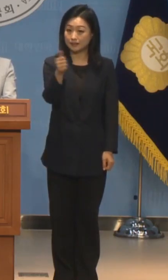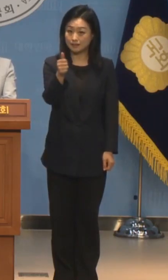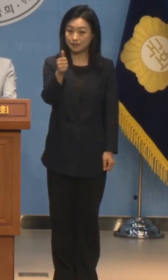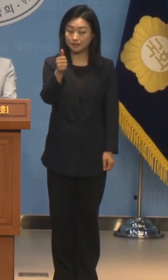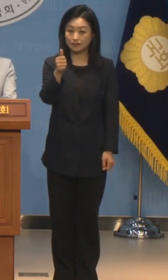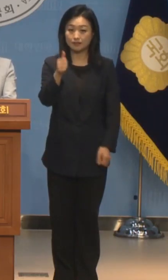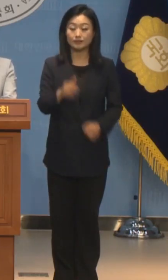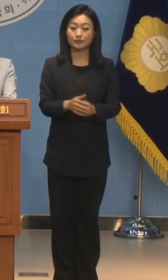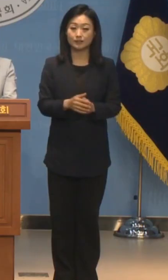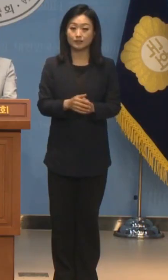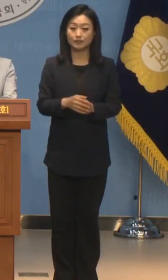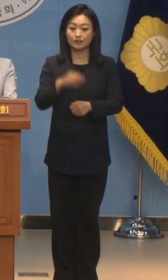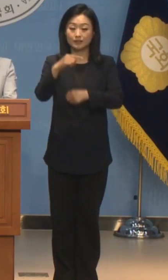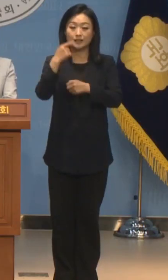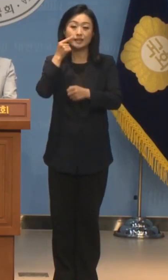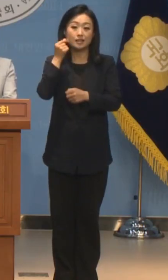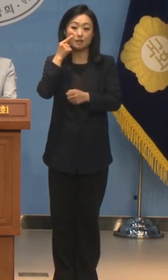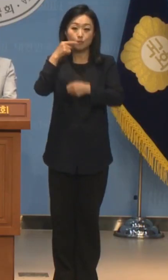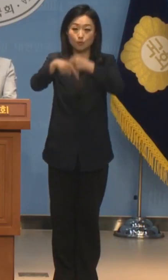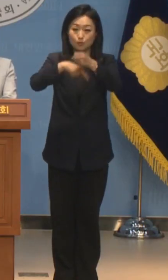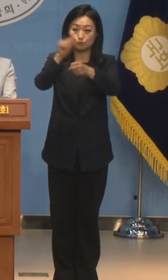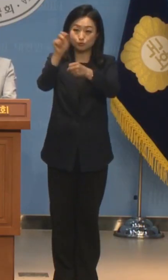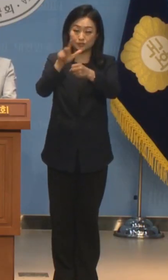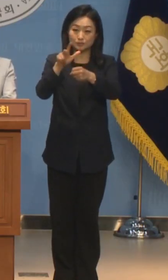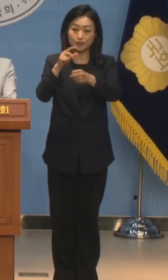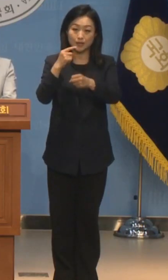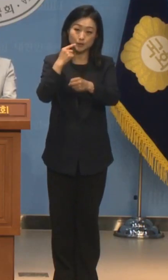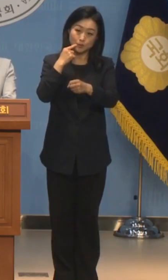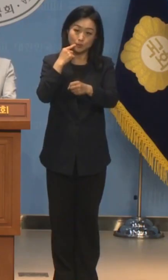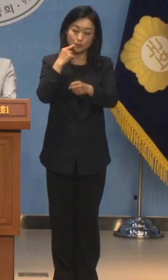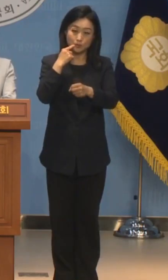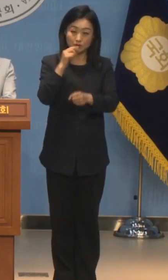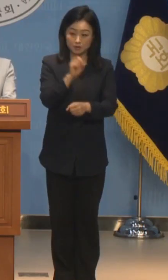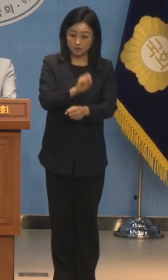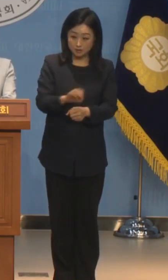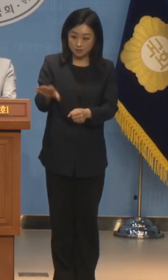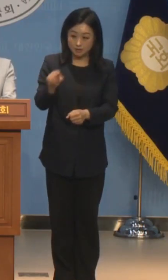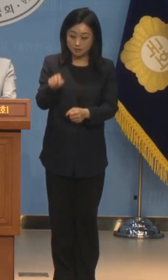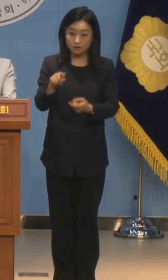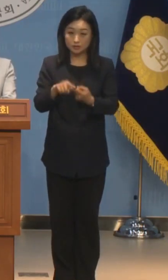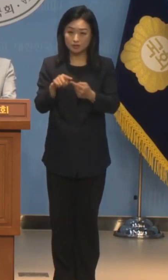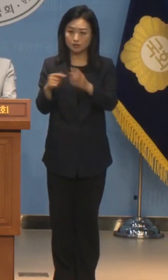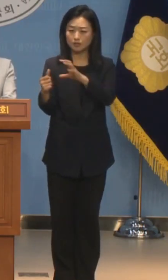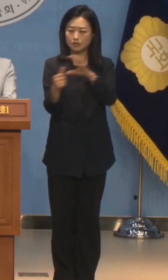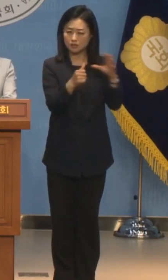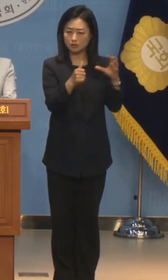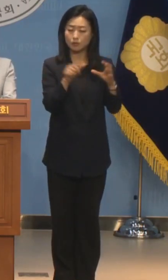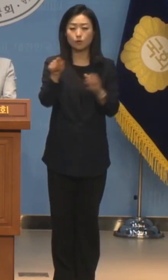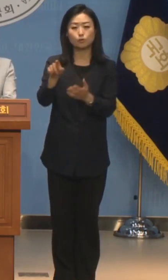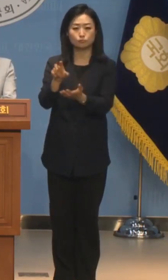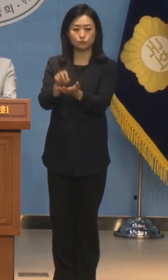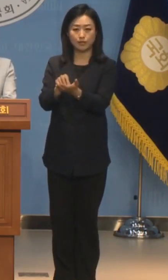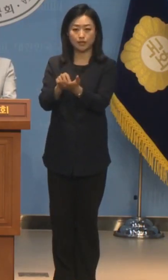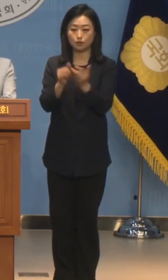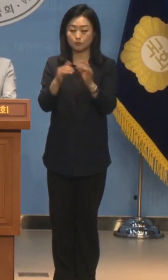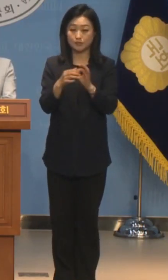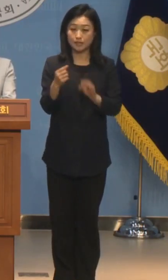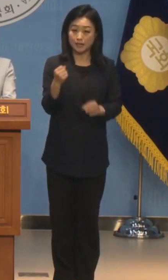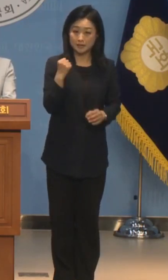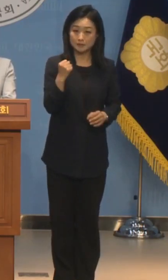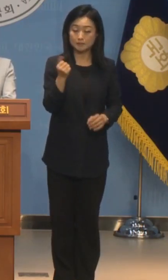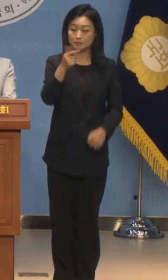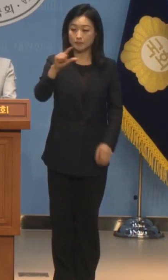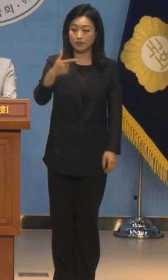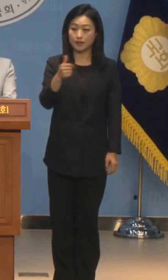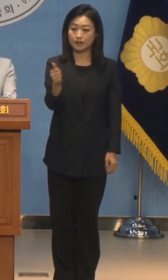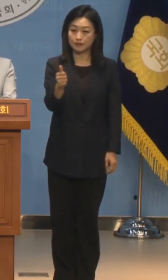후구시마 핵 오염수 마저 혹세 무민의 수단으로 삼으려고 합니까 국민의 힘과 한동훈